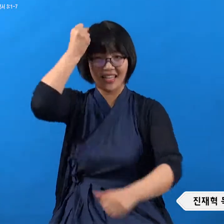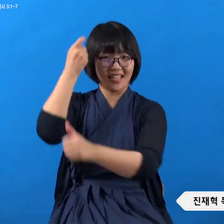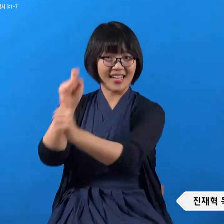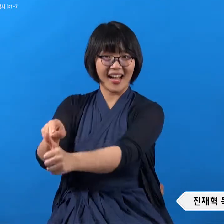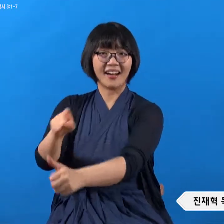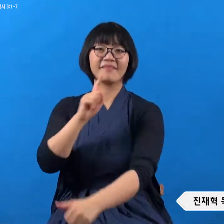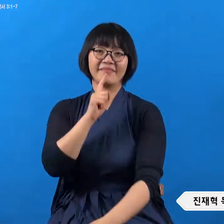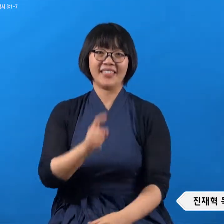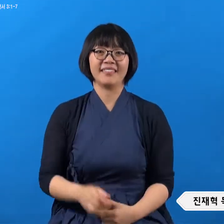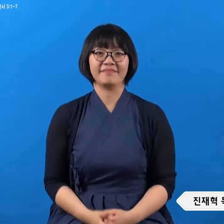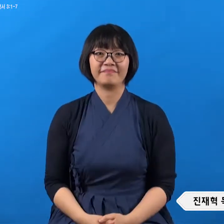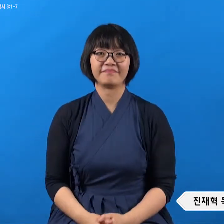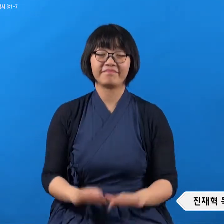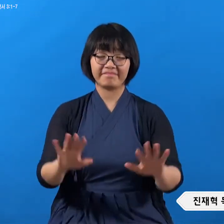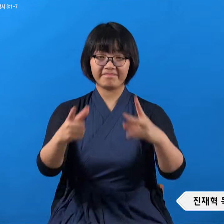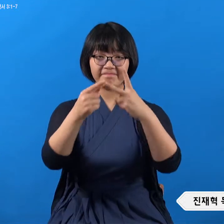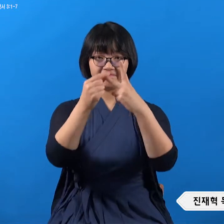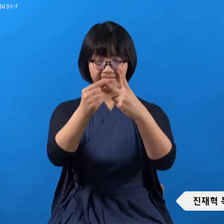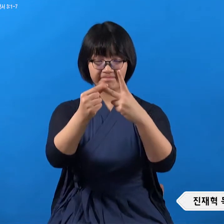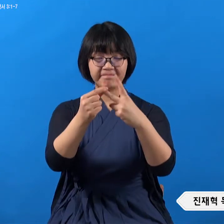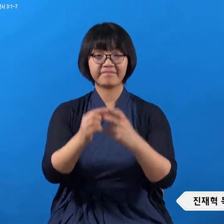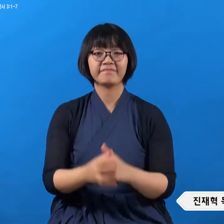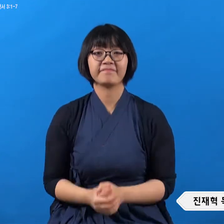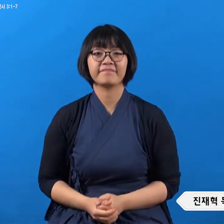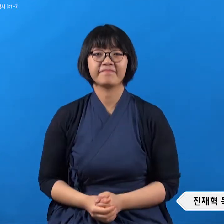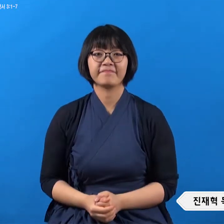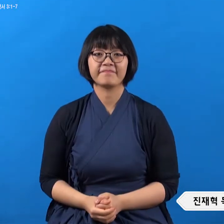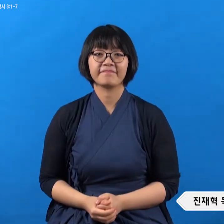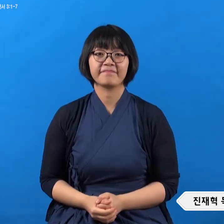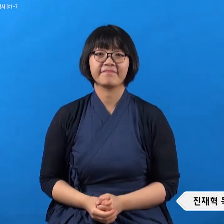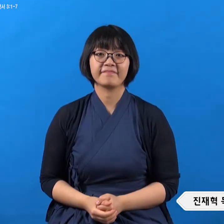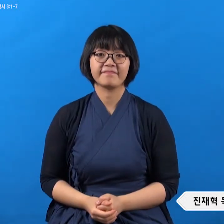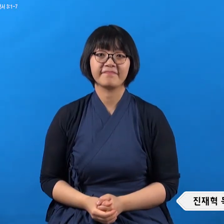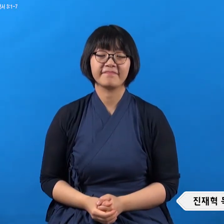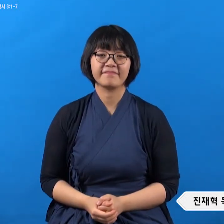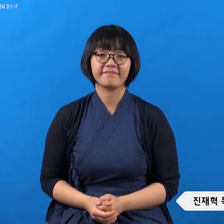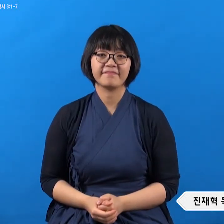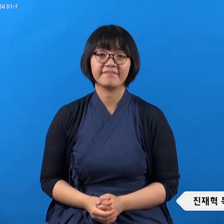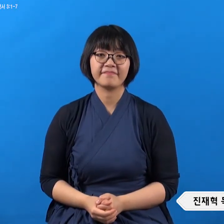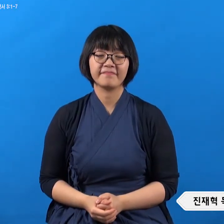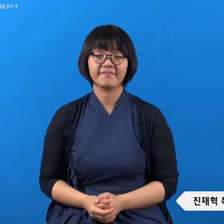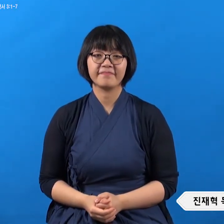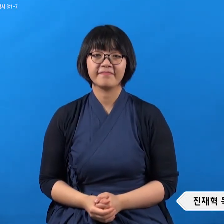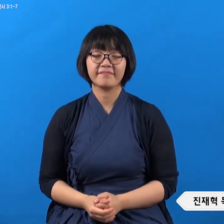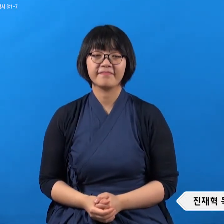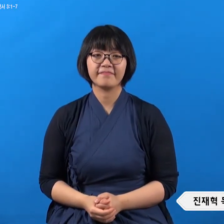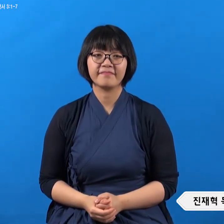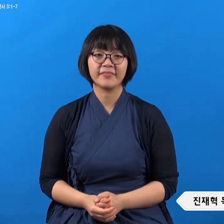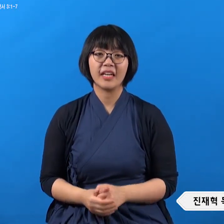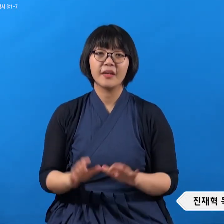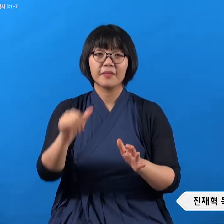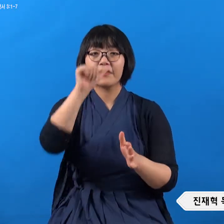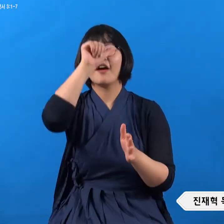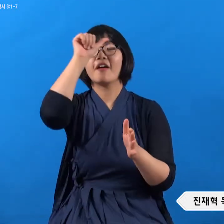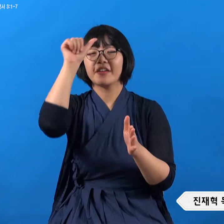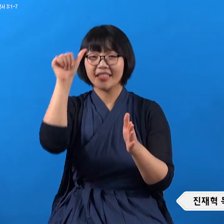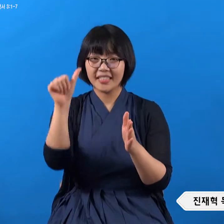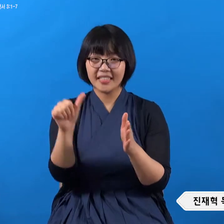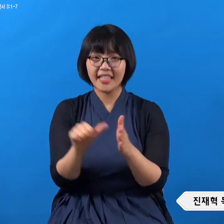말하고 있습니다. 두 번째 말씀합니다. 순례의 반려자로